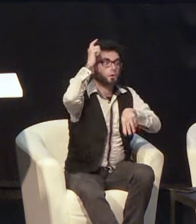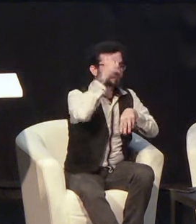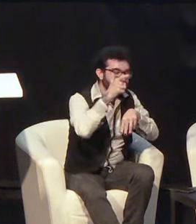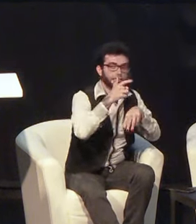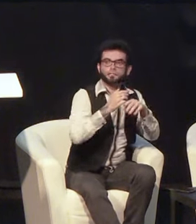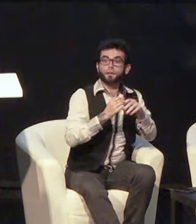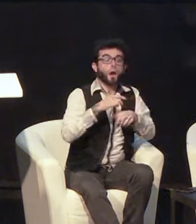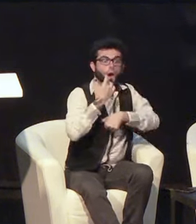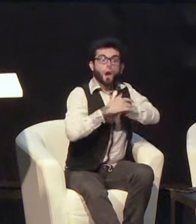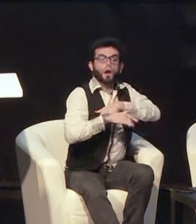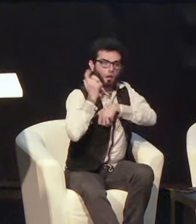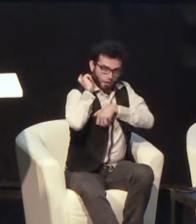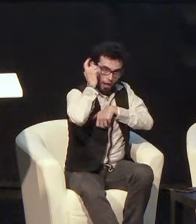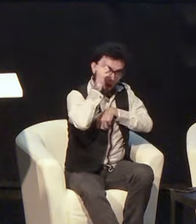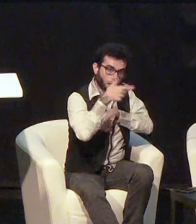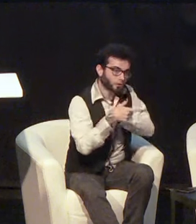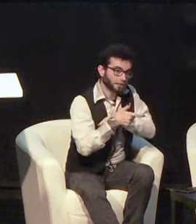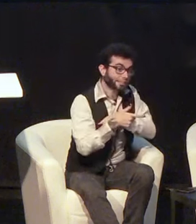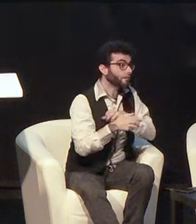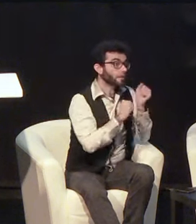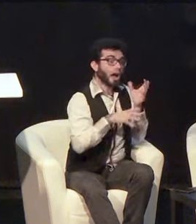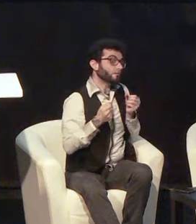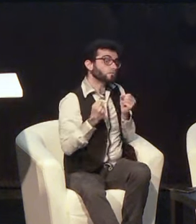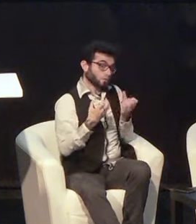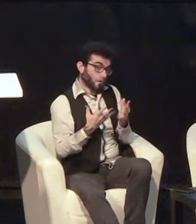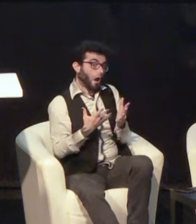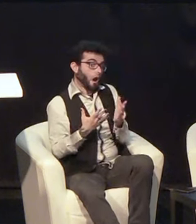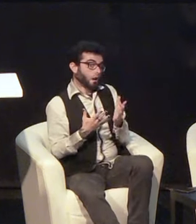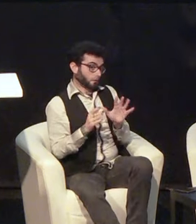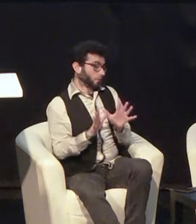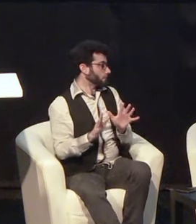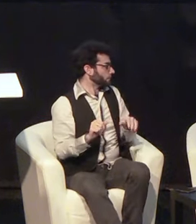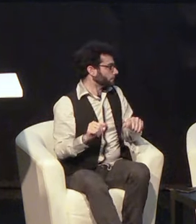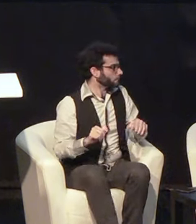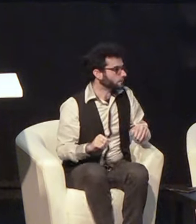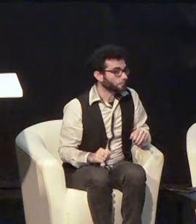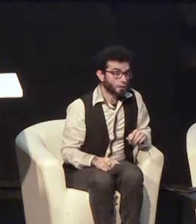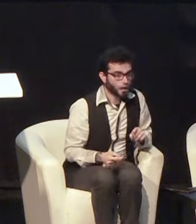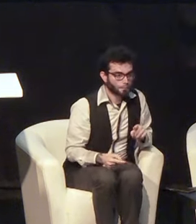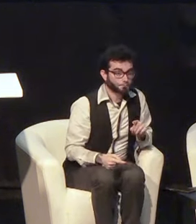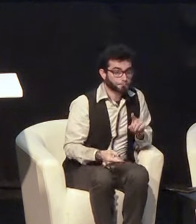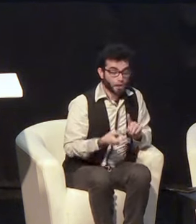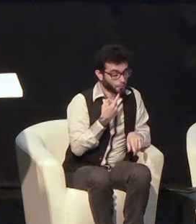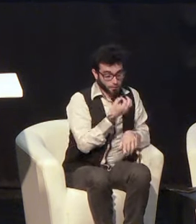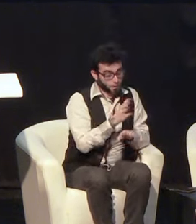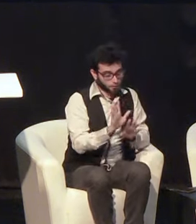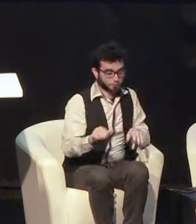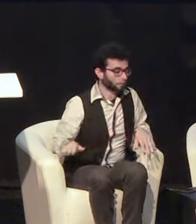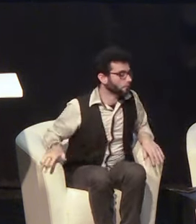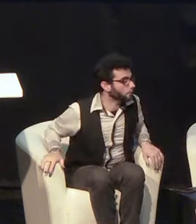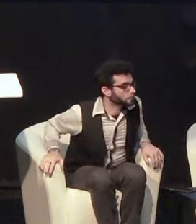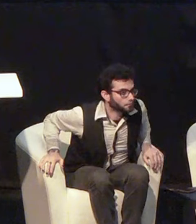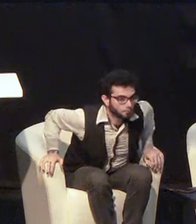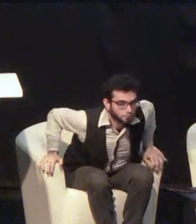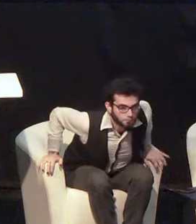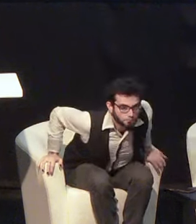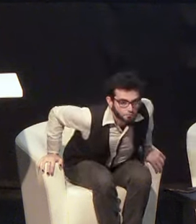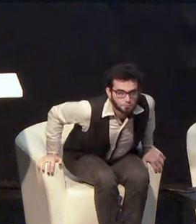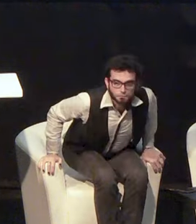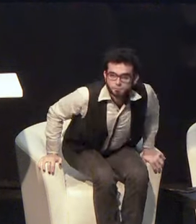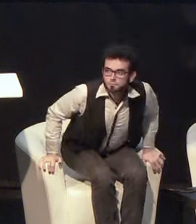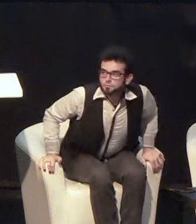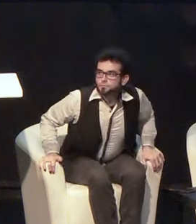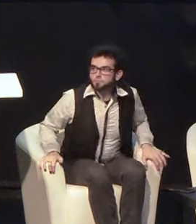Et donc ça engendre des problèmes cognitifs, des retards cognitifs, et souvent on remarque que voilà, ce syndrome de